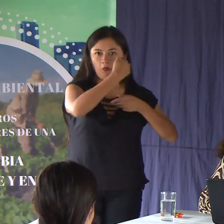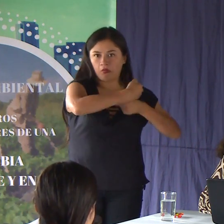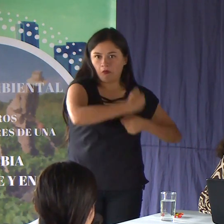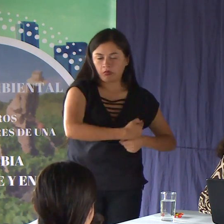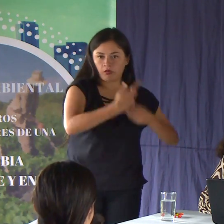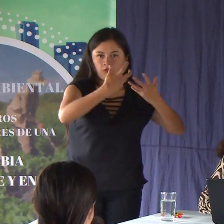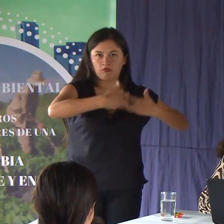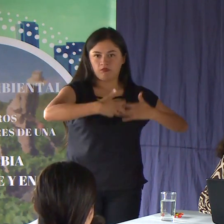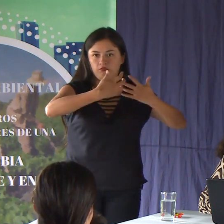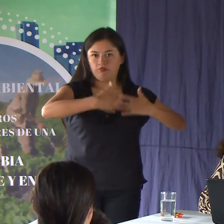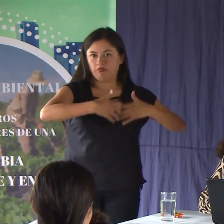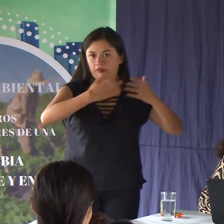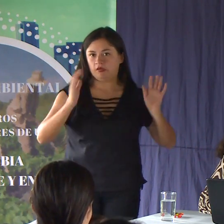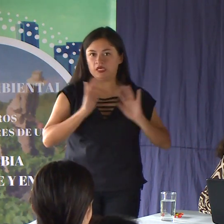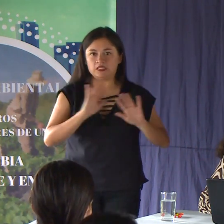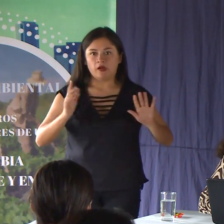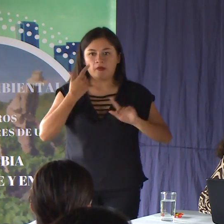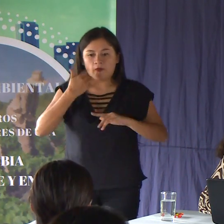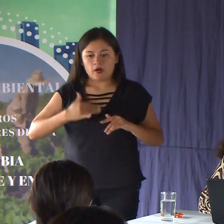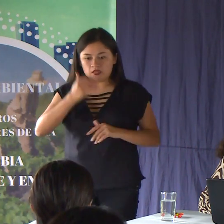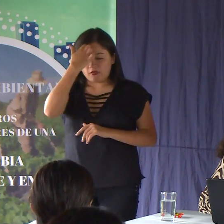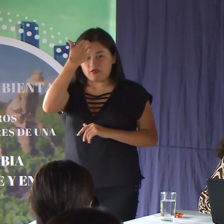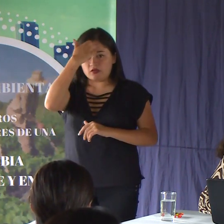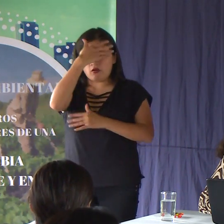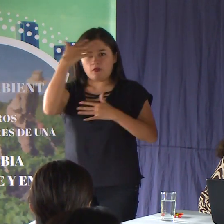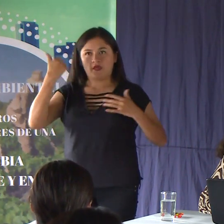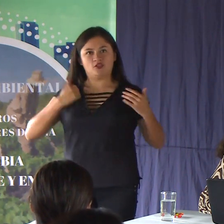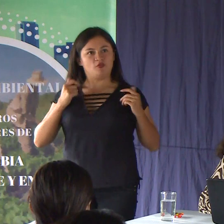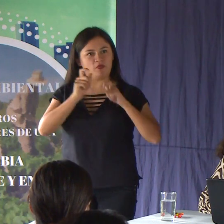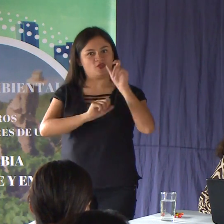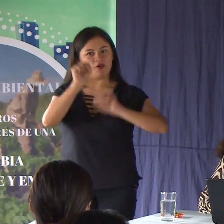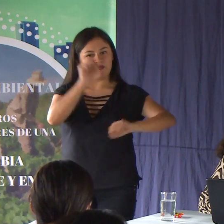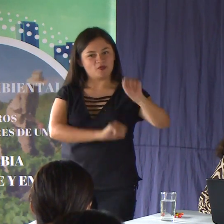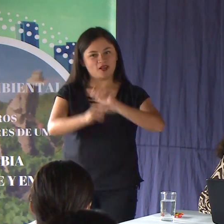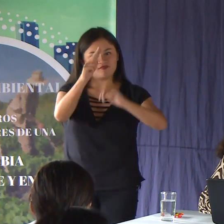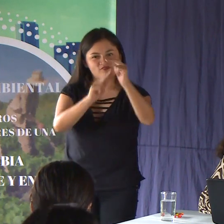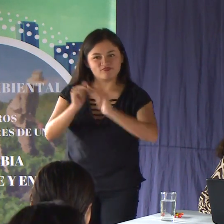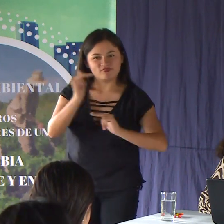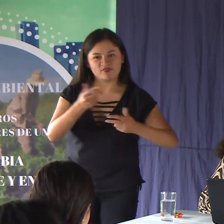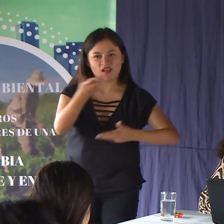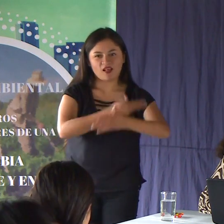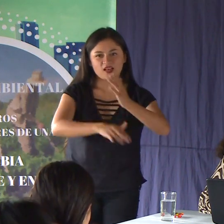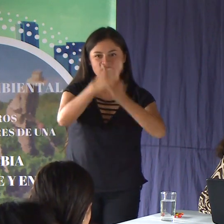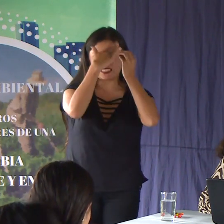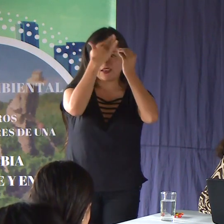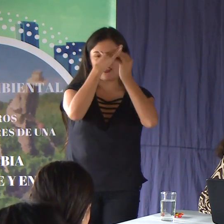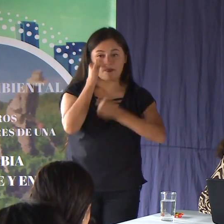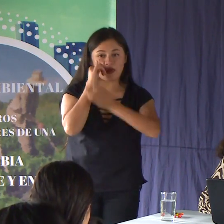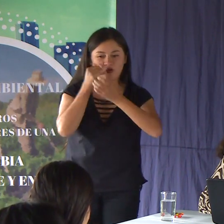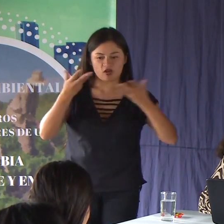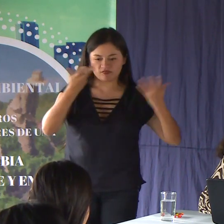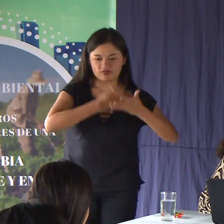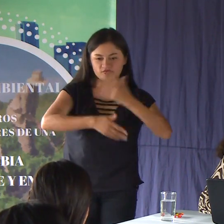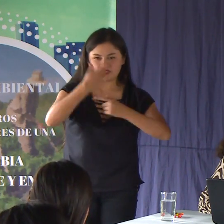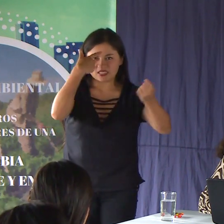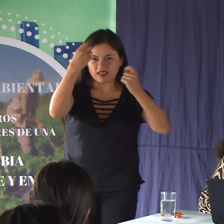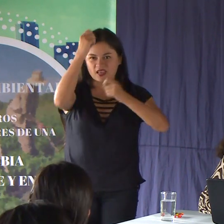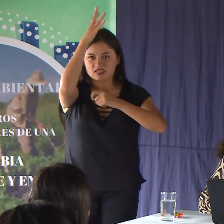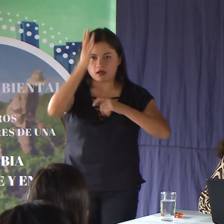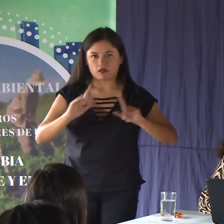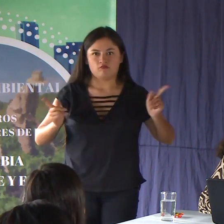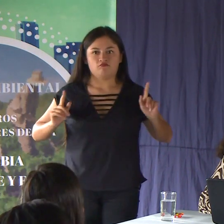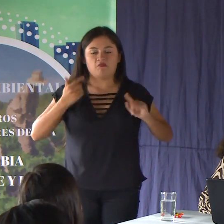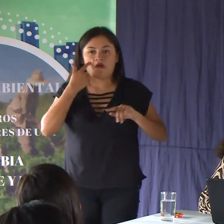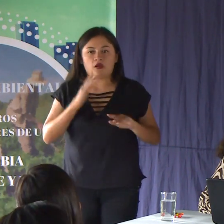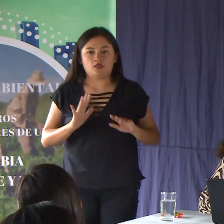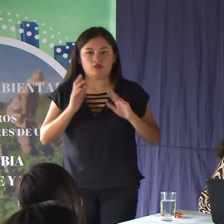que se ha olvidado también de su rol como constructor de saber pedagógico y como